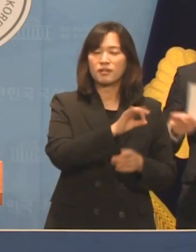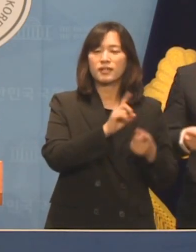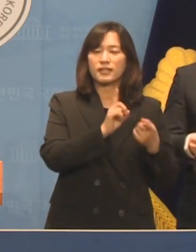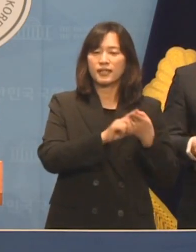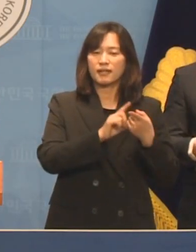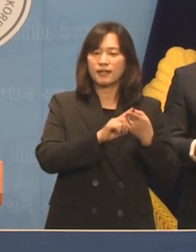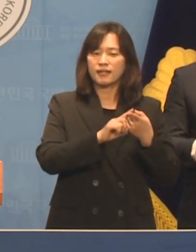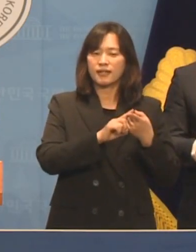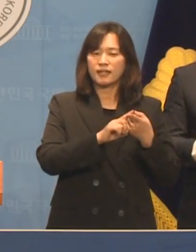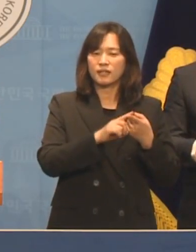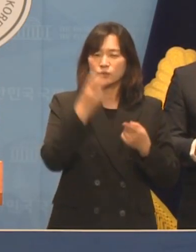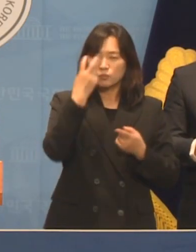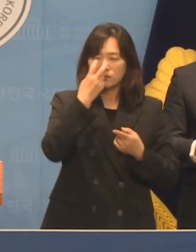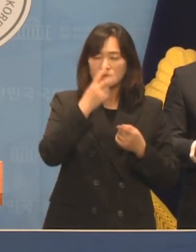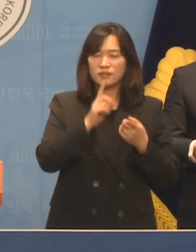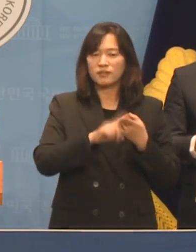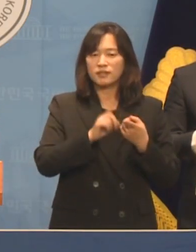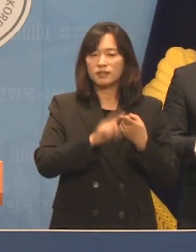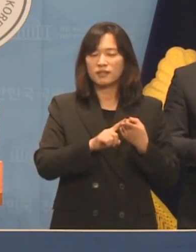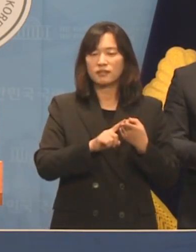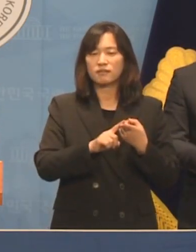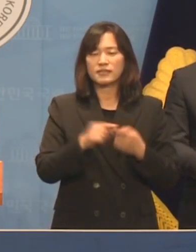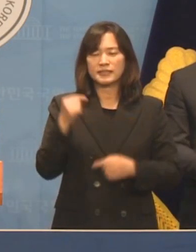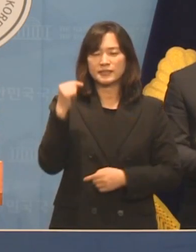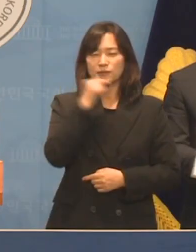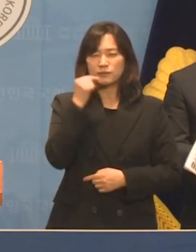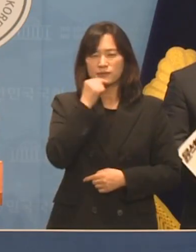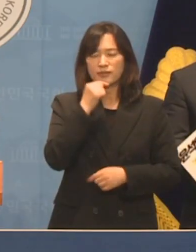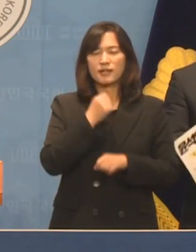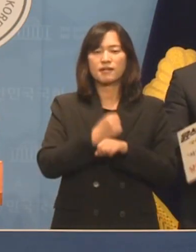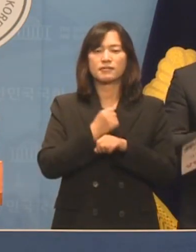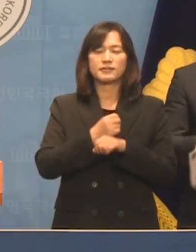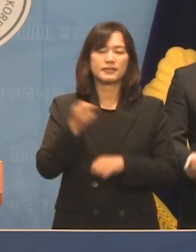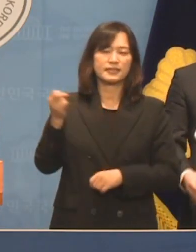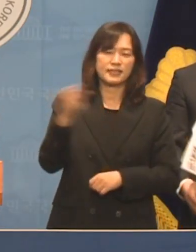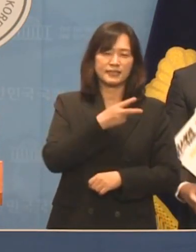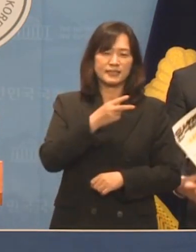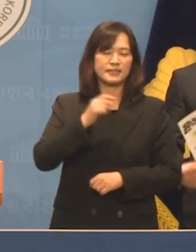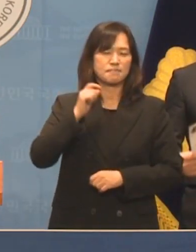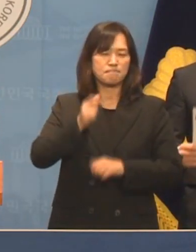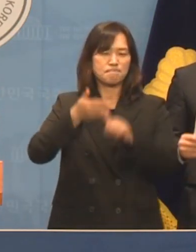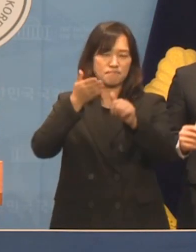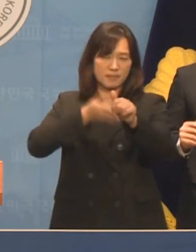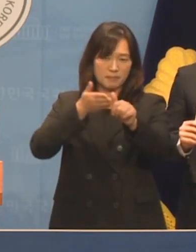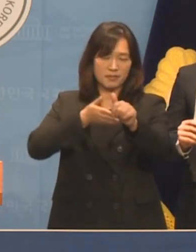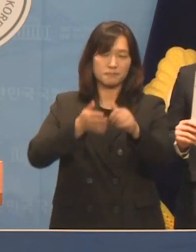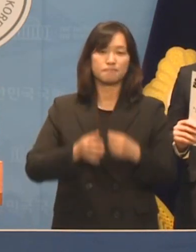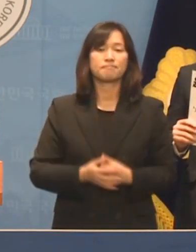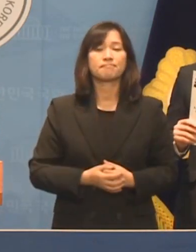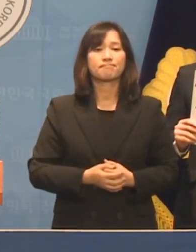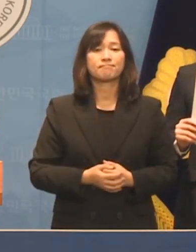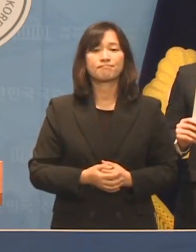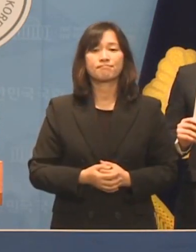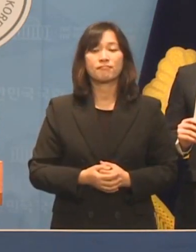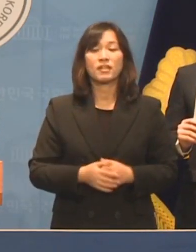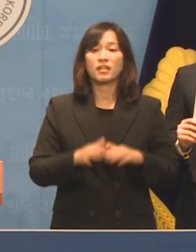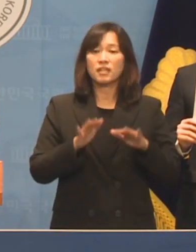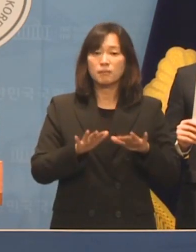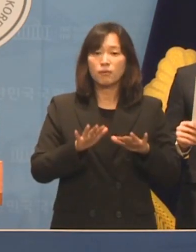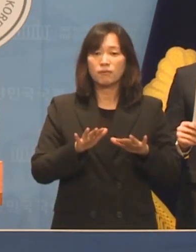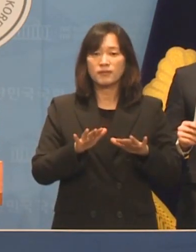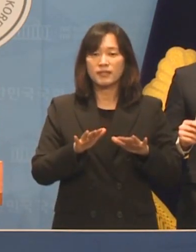기획 여론조사와 관련된 수사를 철저히 할 것을 다시 한번 강력히 요청합니다. 이번